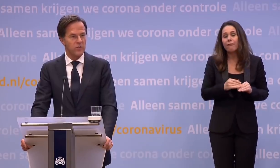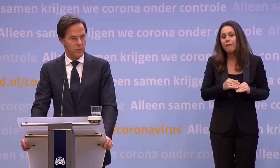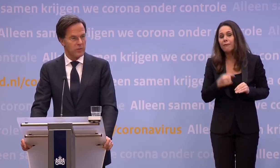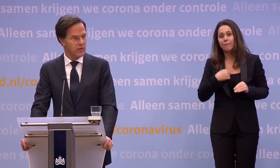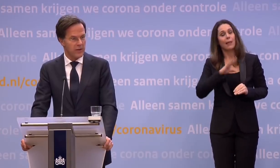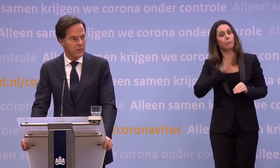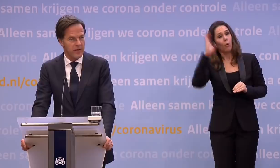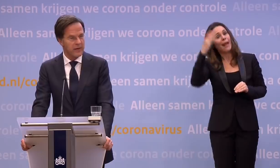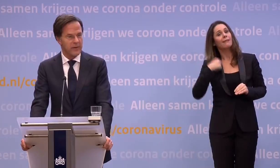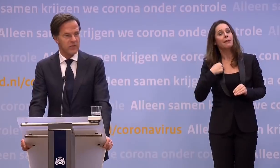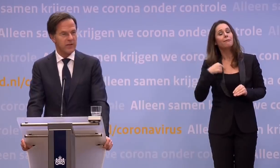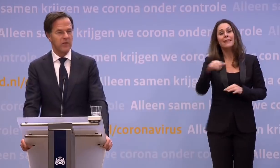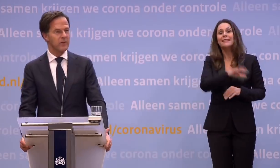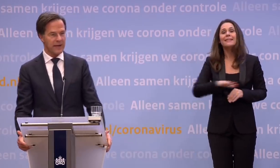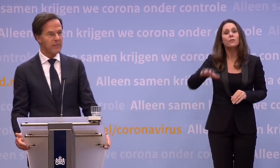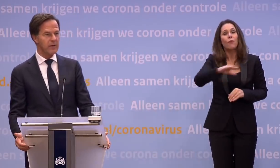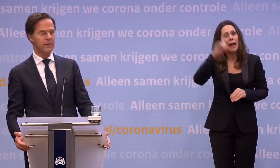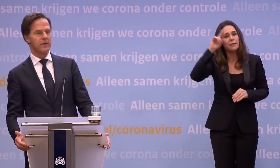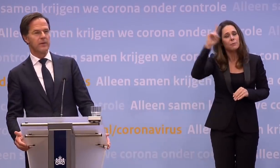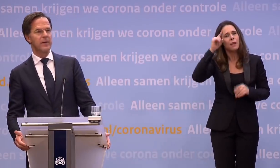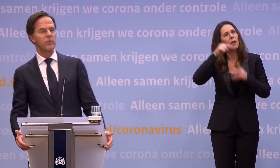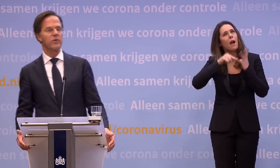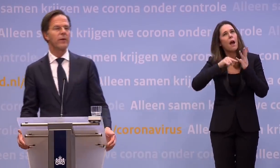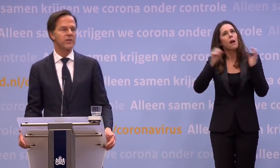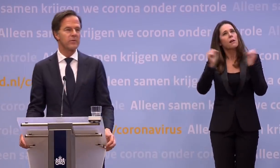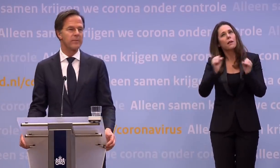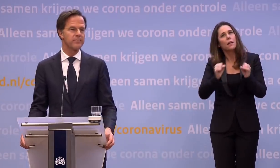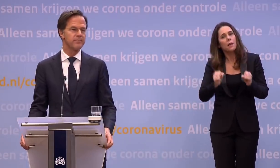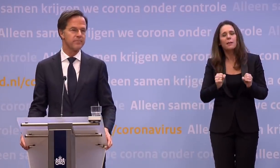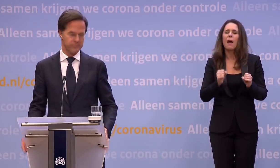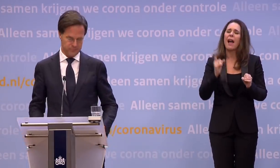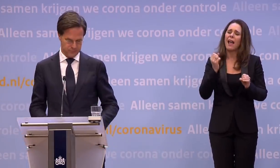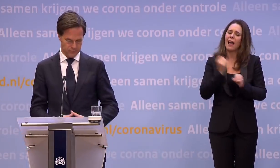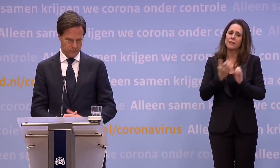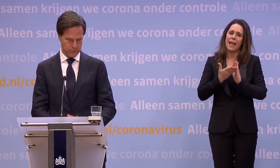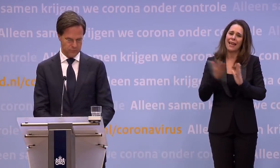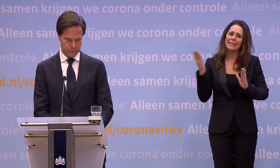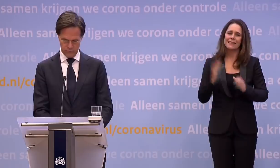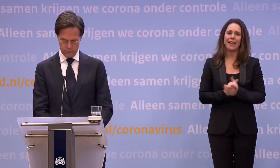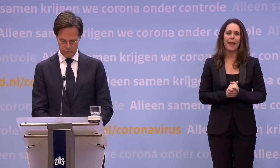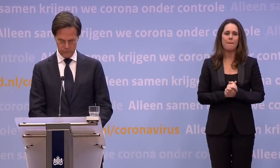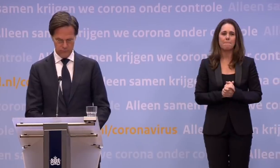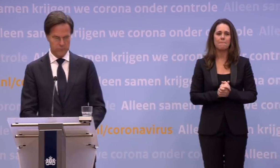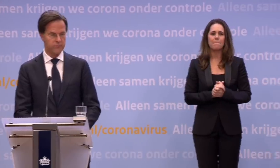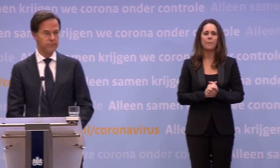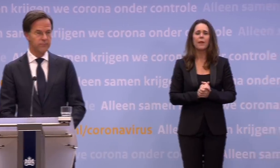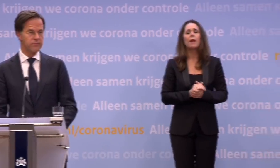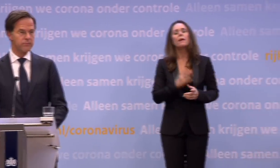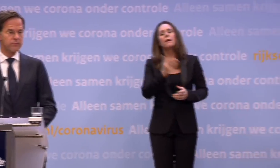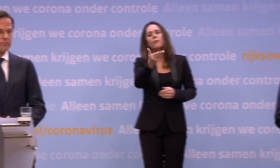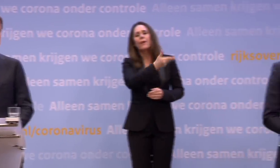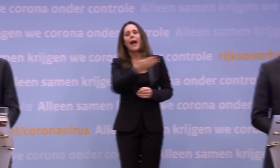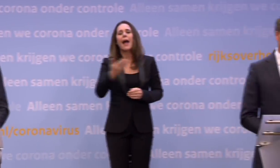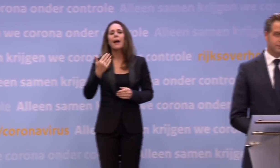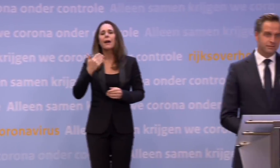wel enigszins om een scenario te bedenken waarin je zegt dan kan het echt niet meer, maar dan moet het wel heel extreem zijn. Meneer De Jonge, even over dat sneltesten